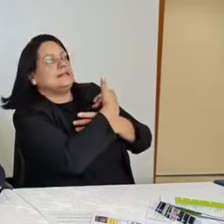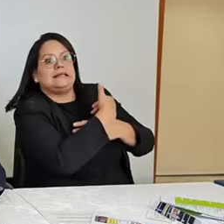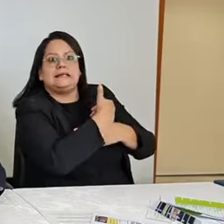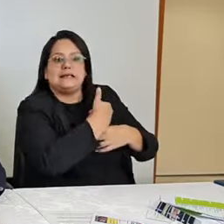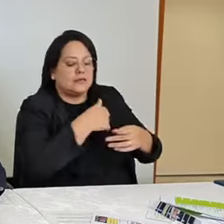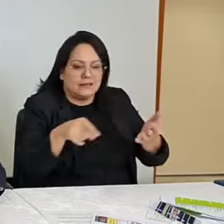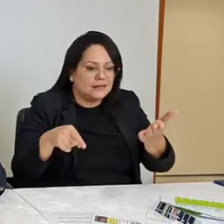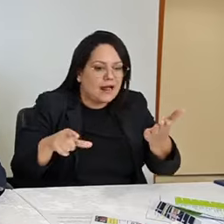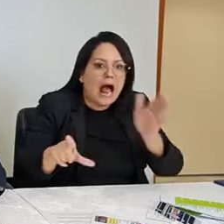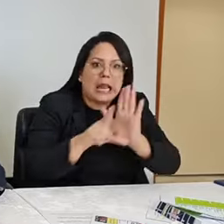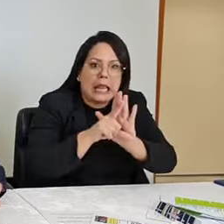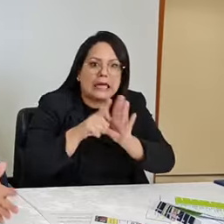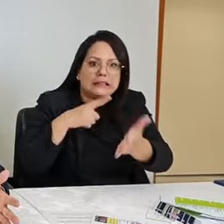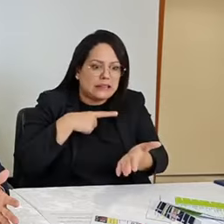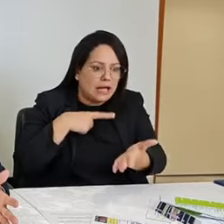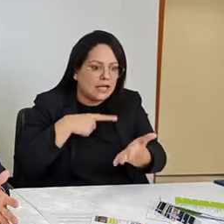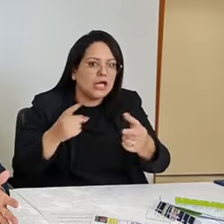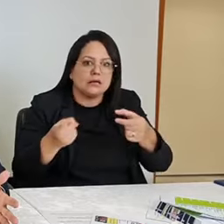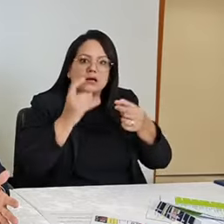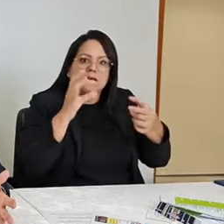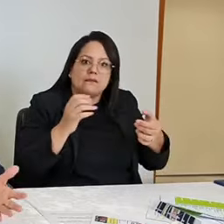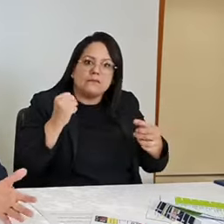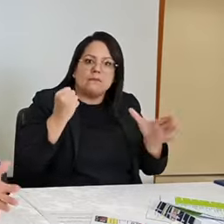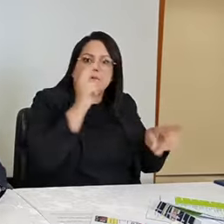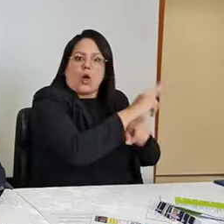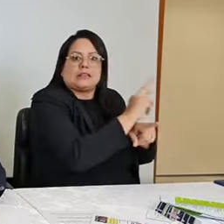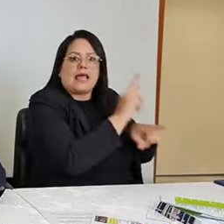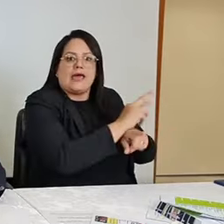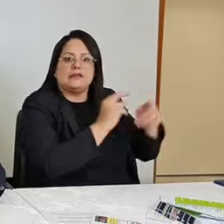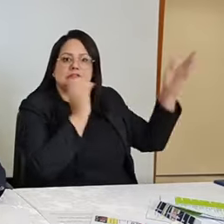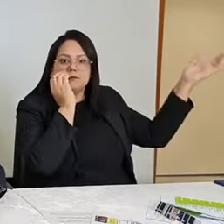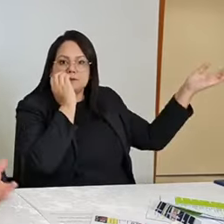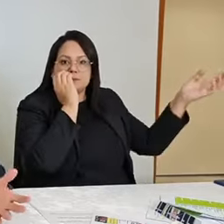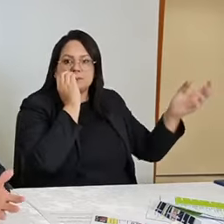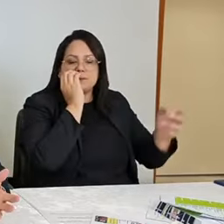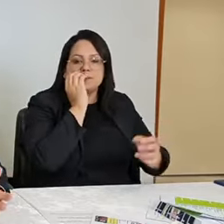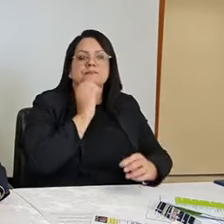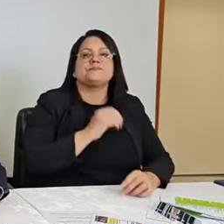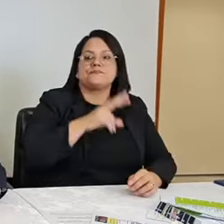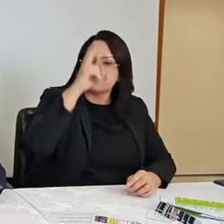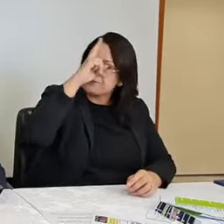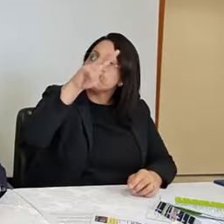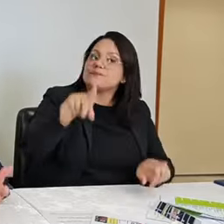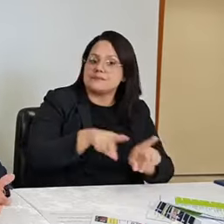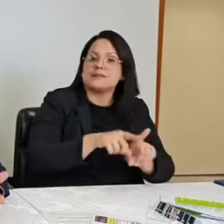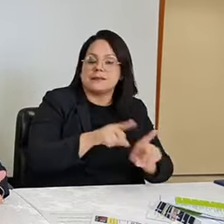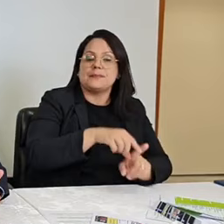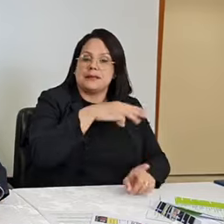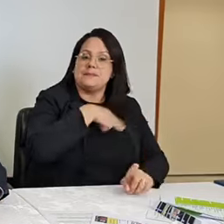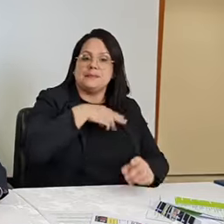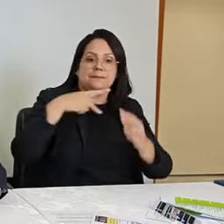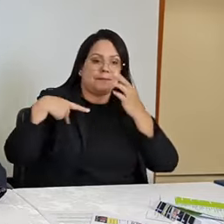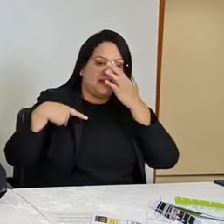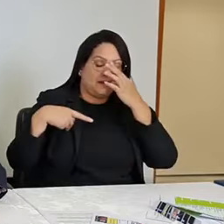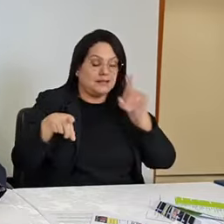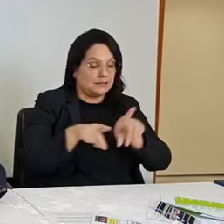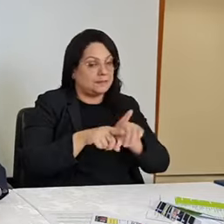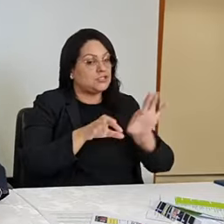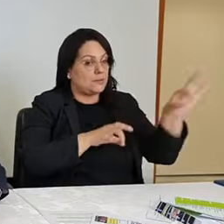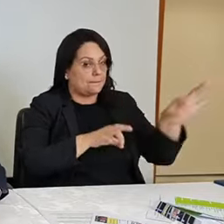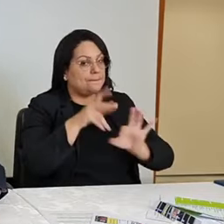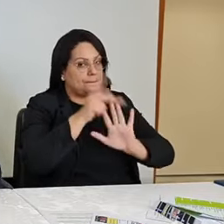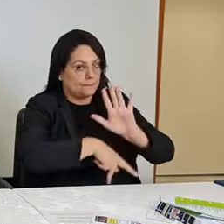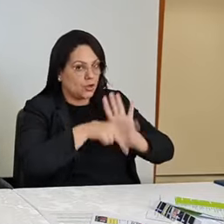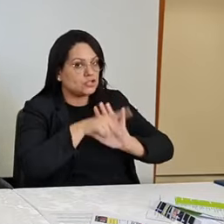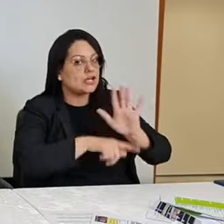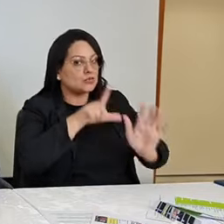muito estranho. Era um MP que ia para dentro do Congresso, eu estava lá dentro, né? Projeto de lei também, que eram emendados. E daí